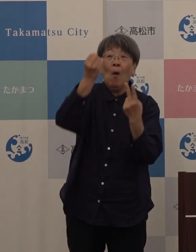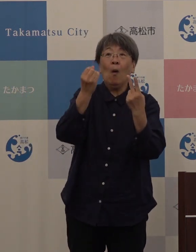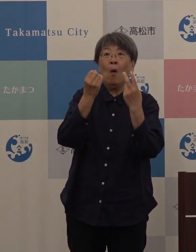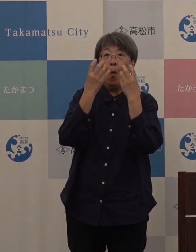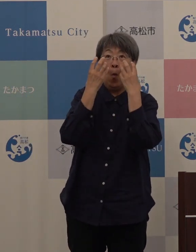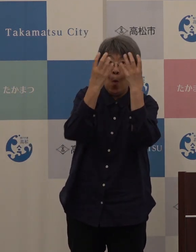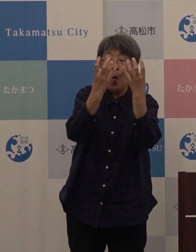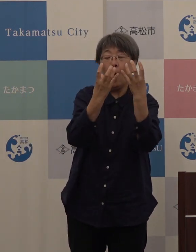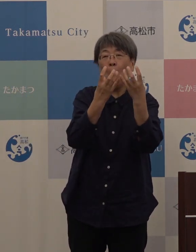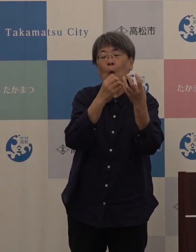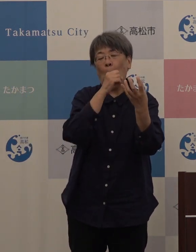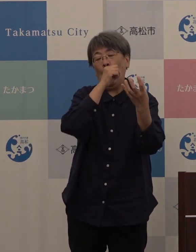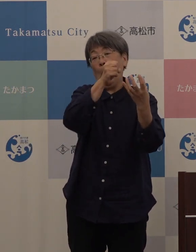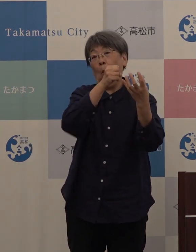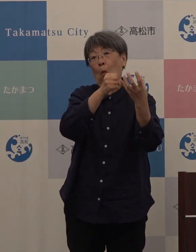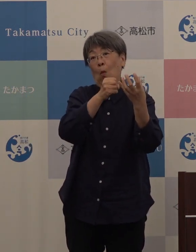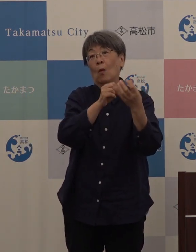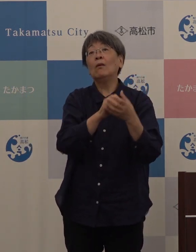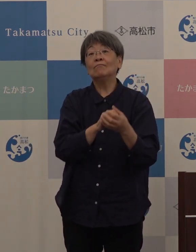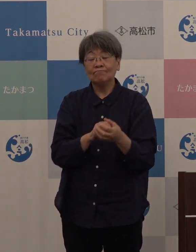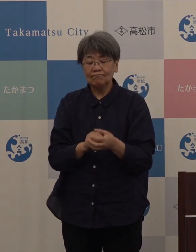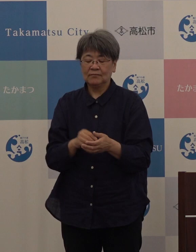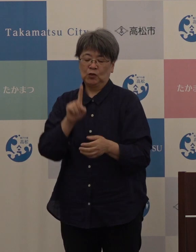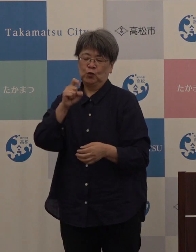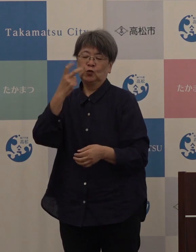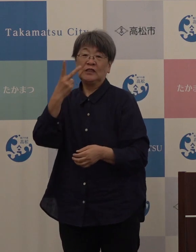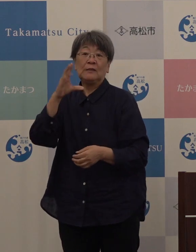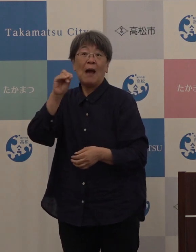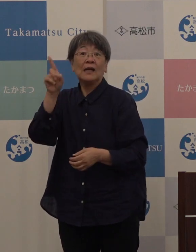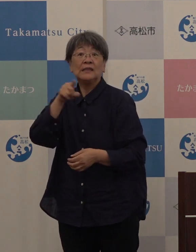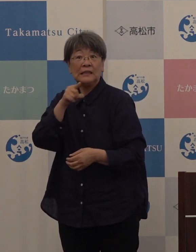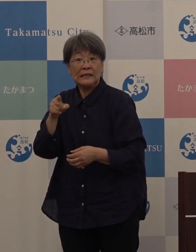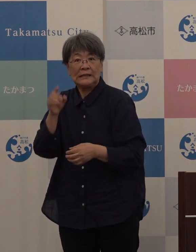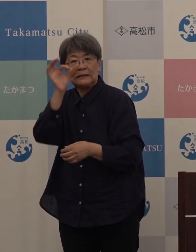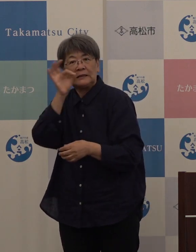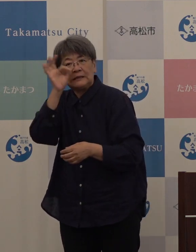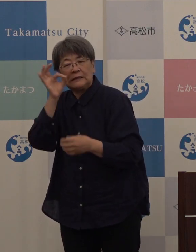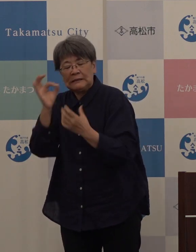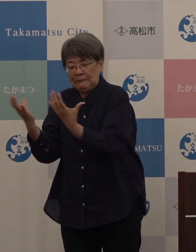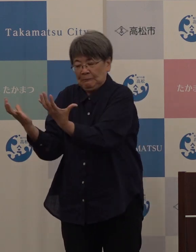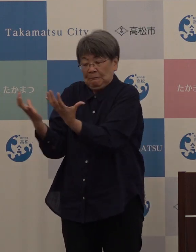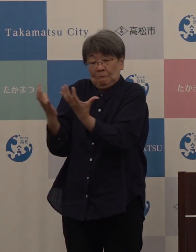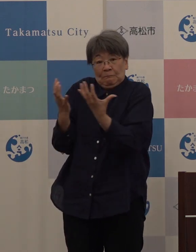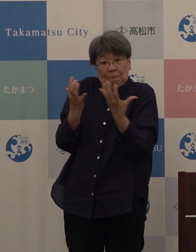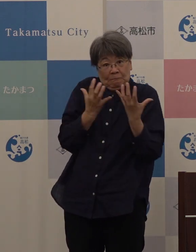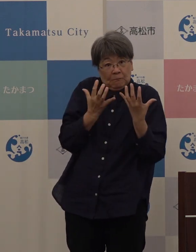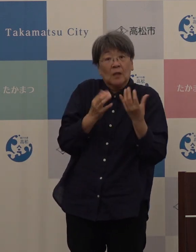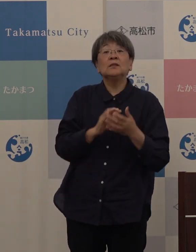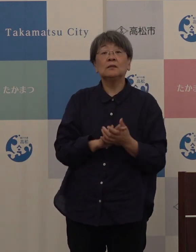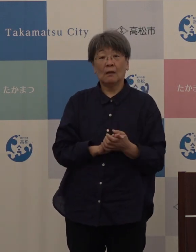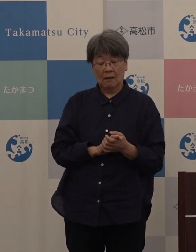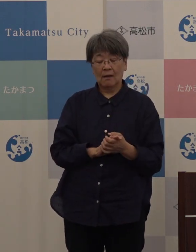よりは少ないとはいえ約12万人もの皆さんに楽しんでいただいたということでございます。